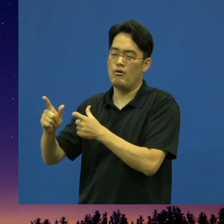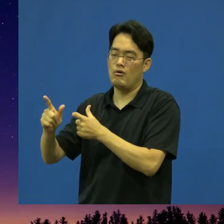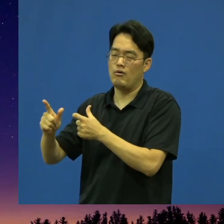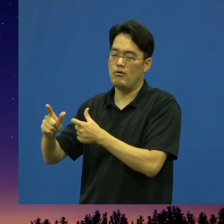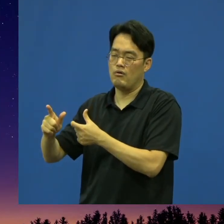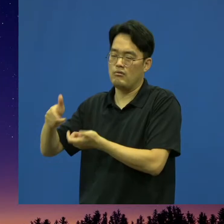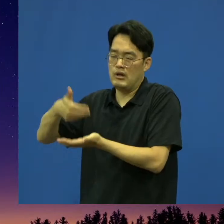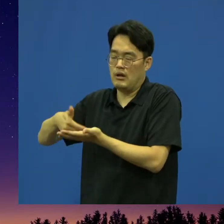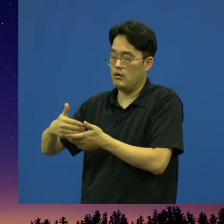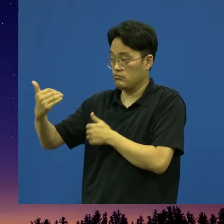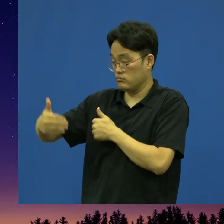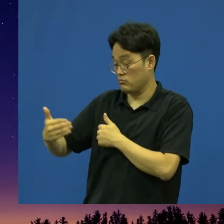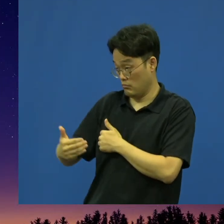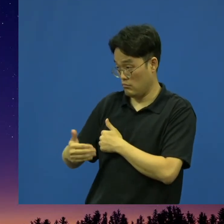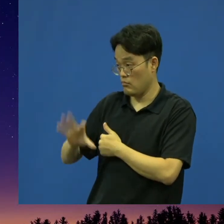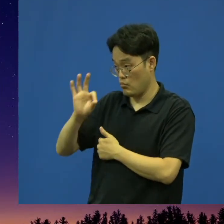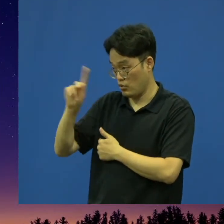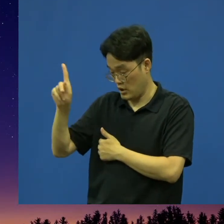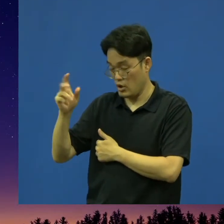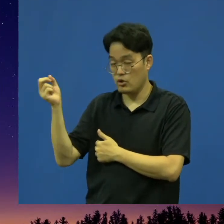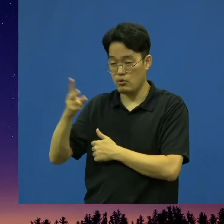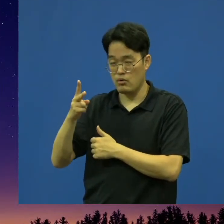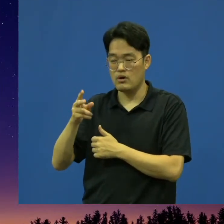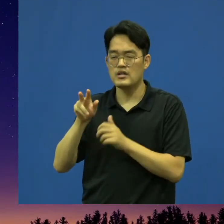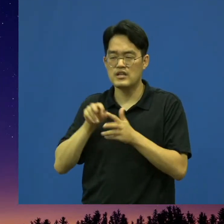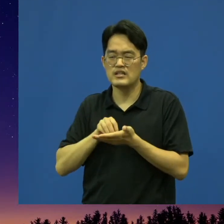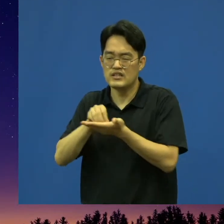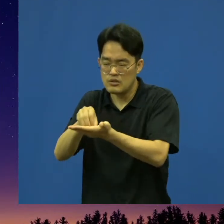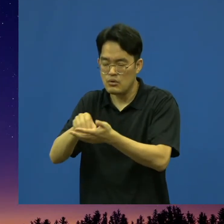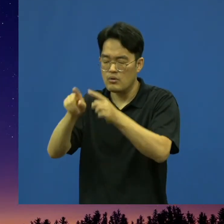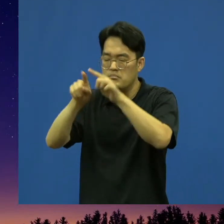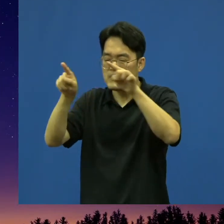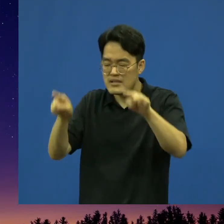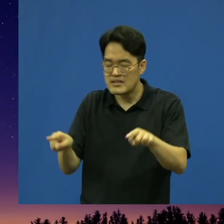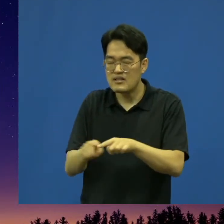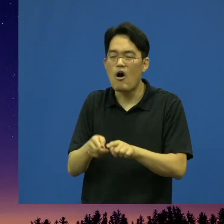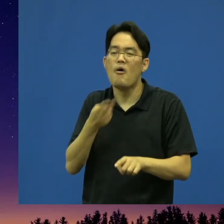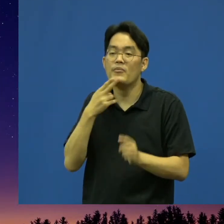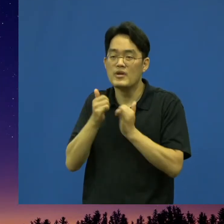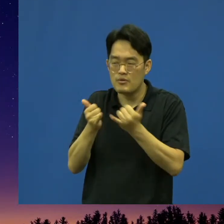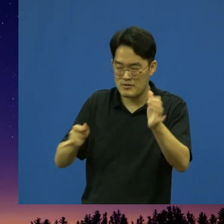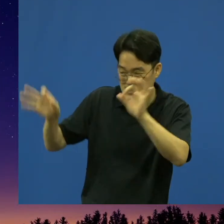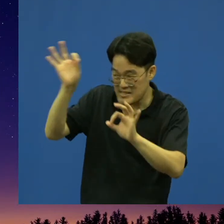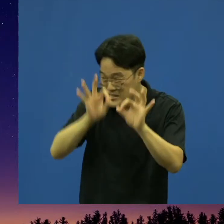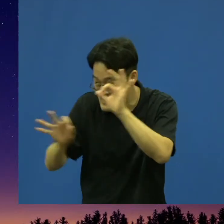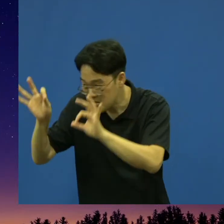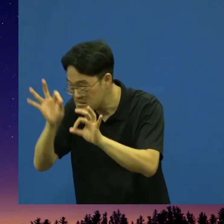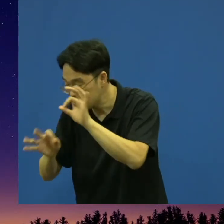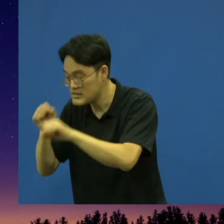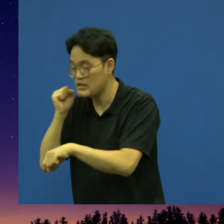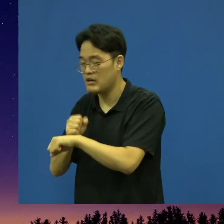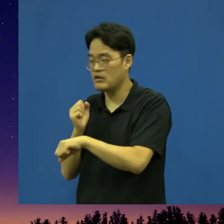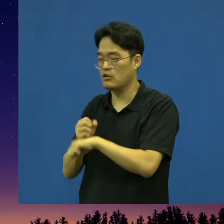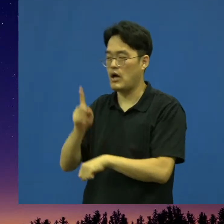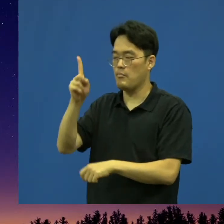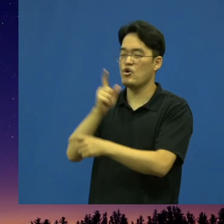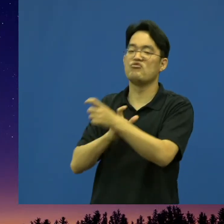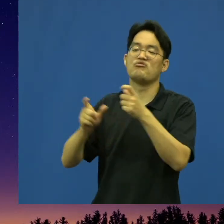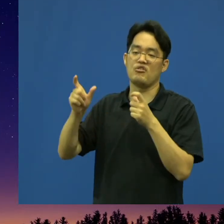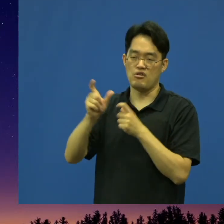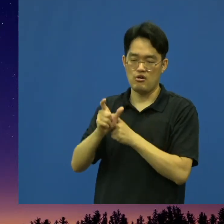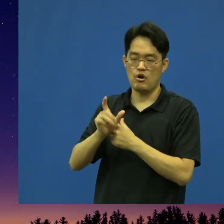해서 또다시 추천을 받아서 등록 필증이 없는 사람들도 우리가 다 대상으로 해서 한 번 더 또